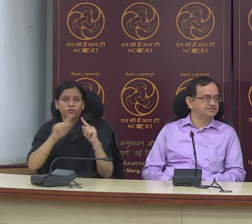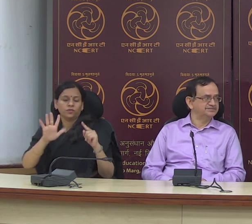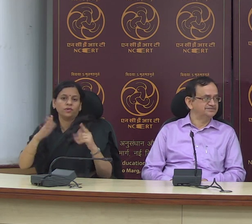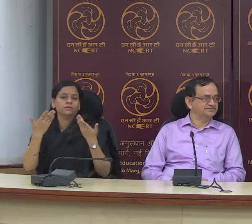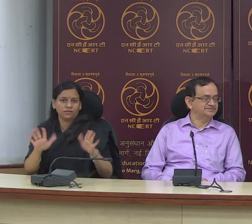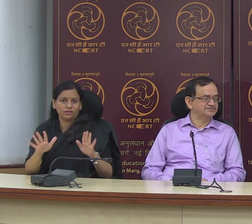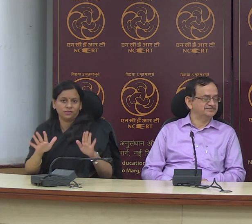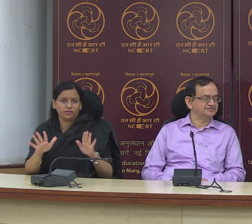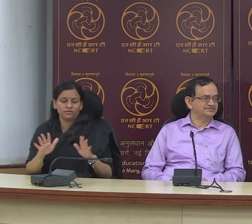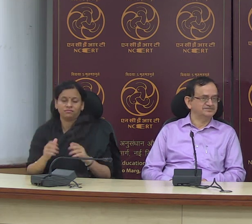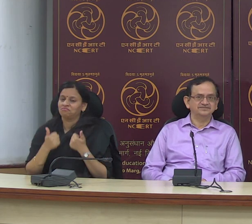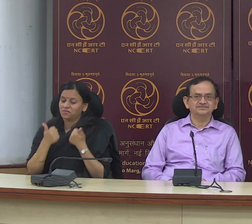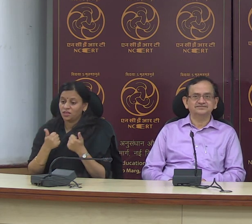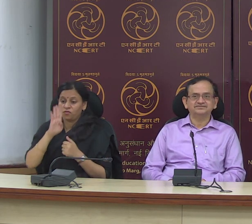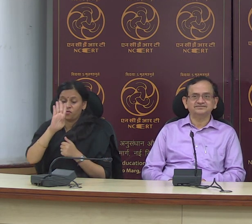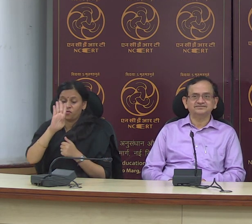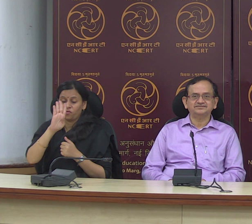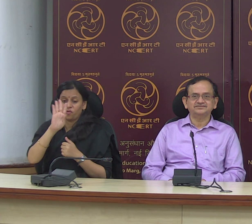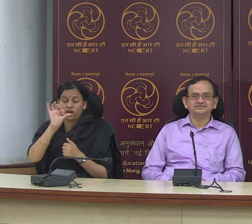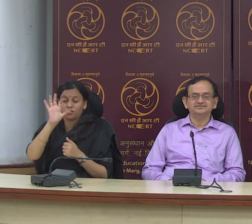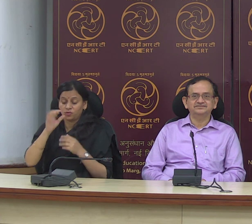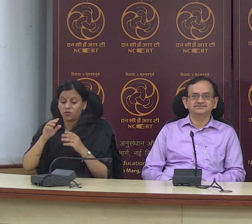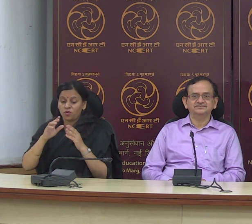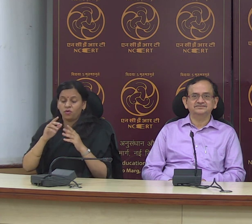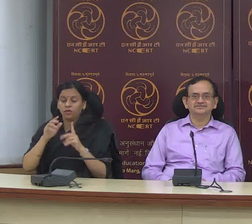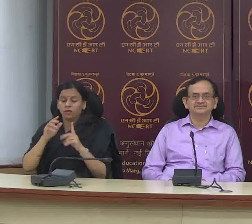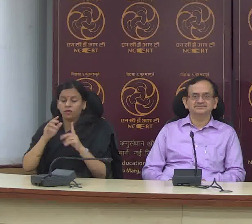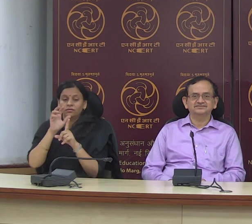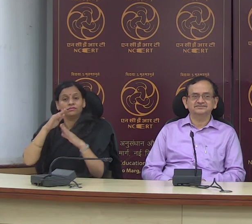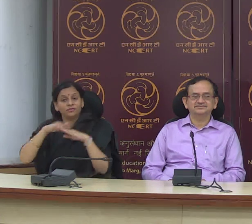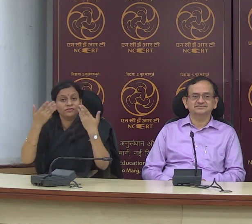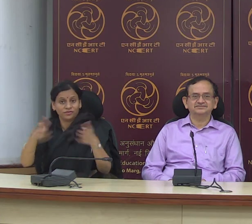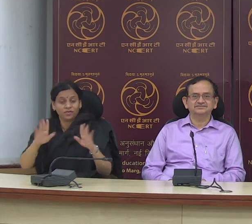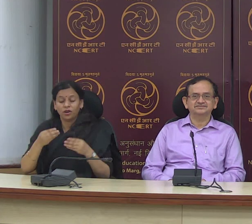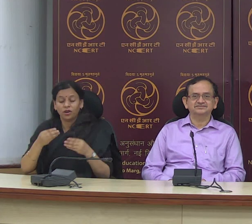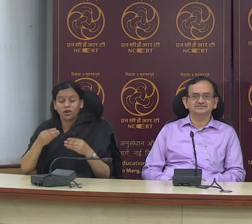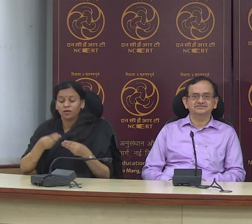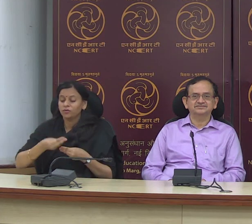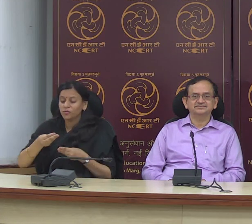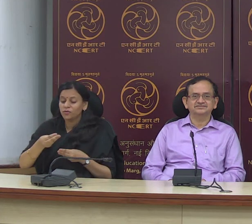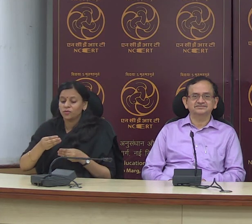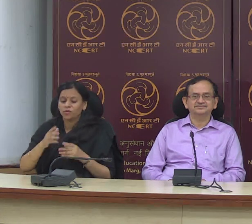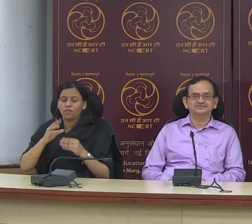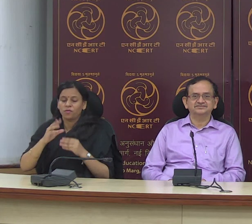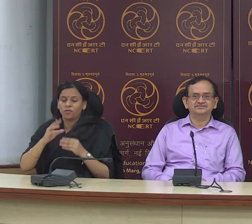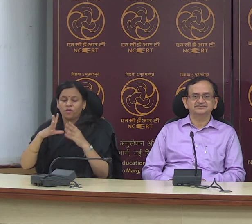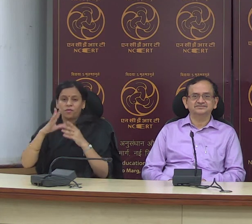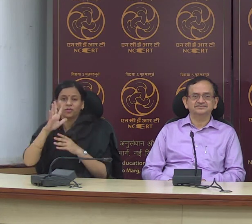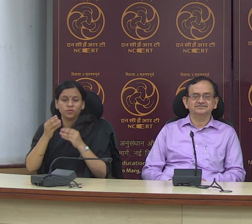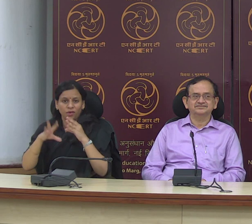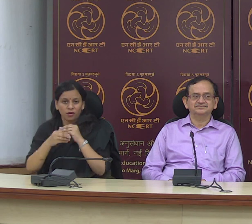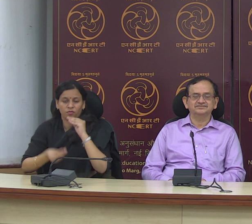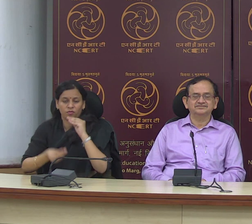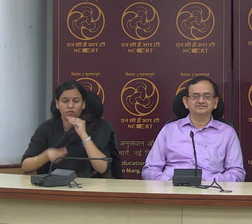Language. राइट बिल्कुल, ये जो 490 का आंकड़ा है ये हम लोगों ने छू लिया है और बहुत जल्द हम अपने 500 इसमें पूरे करने जा रहे